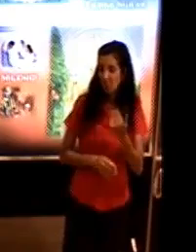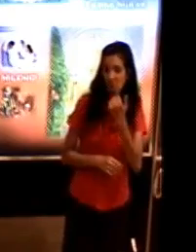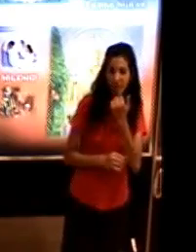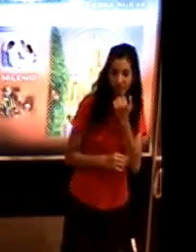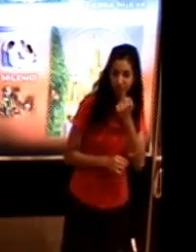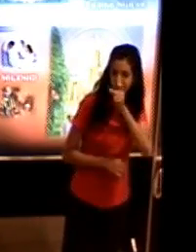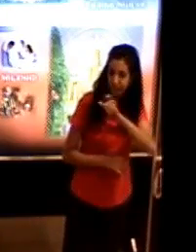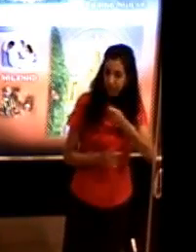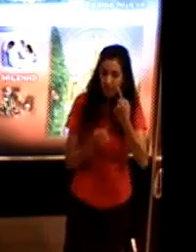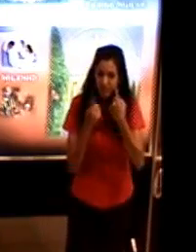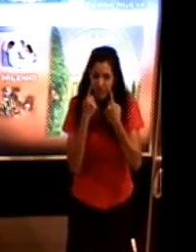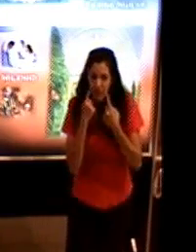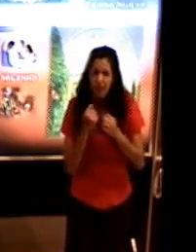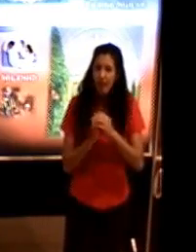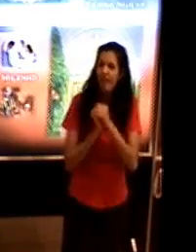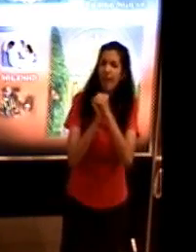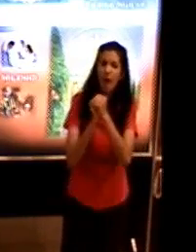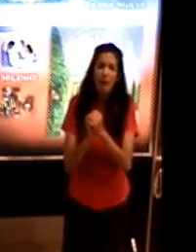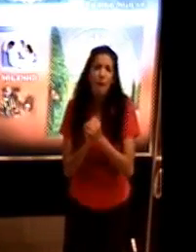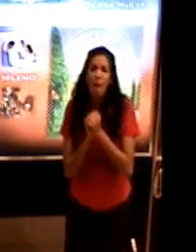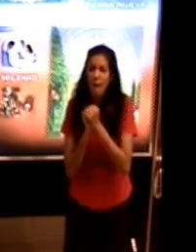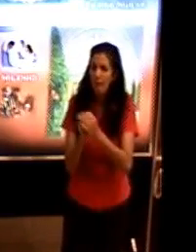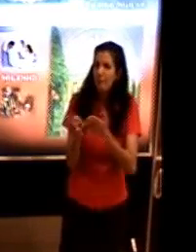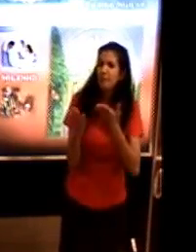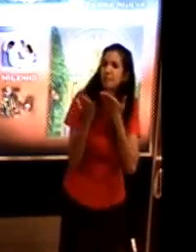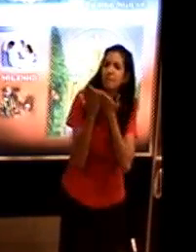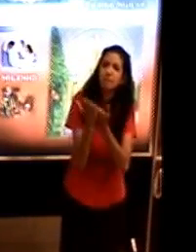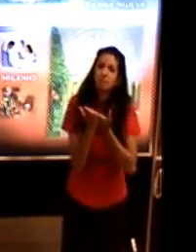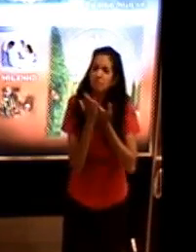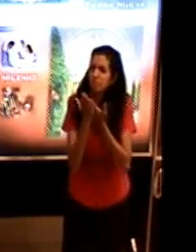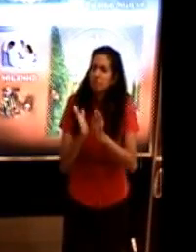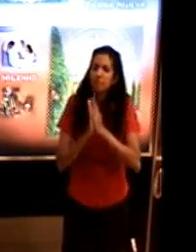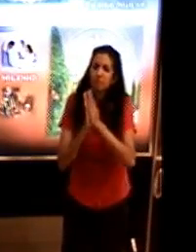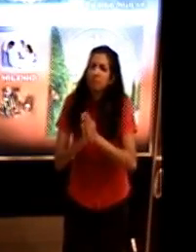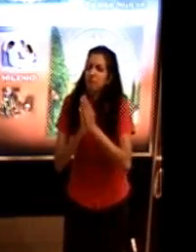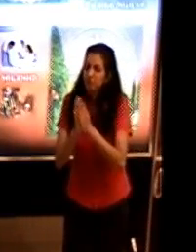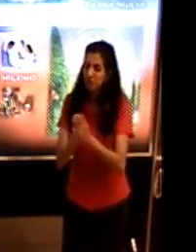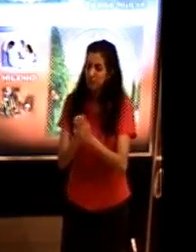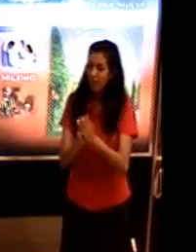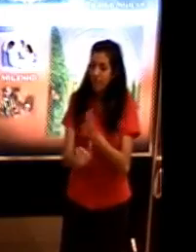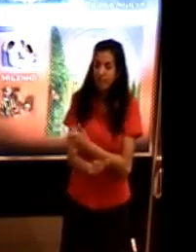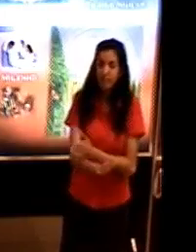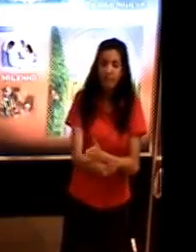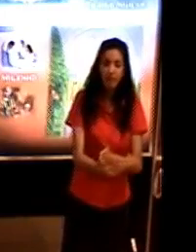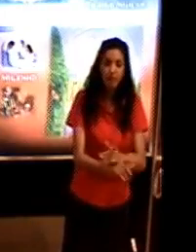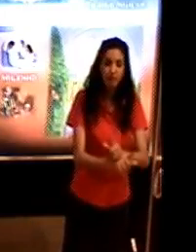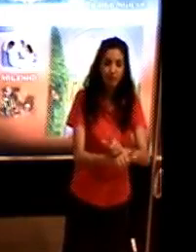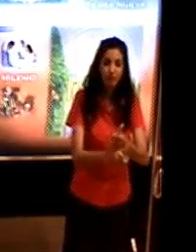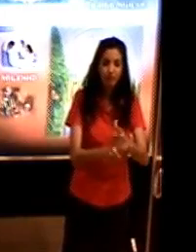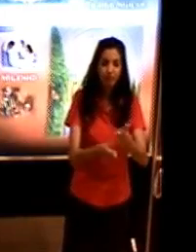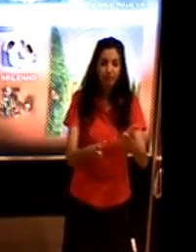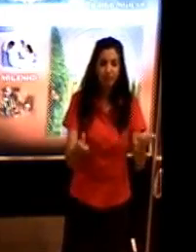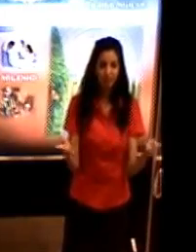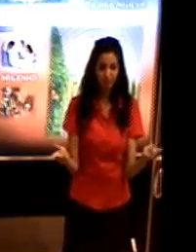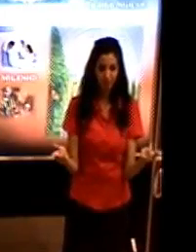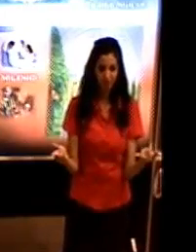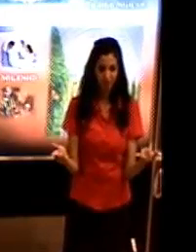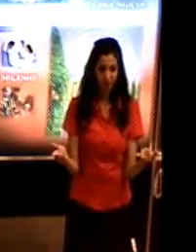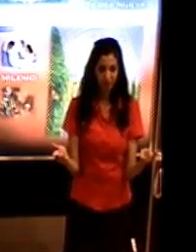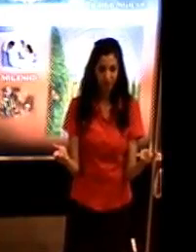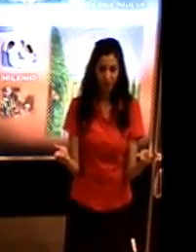que oren, por más que clamen al Todopoderoso, ya no habrá más nada que hacerle. Ya no habrá